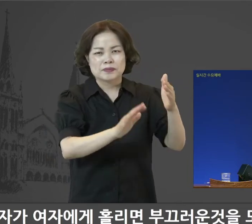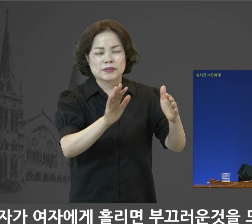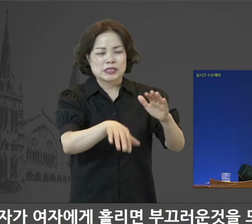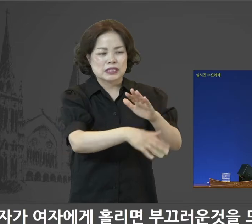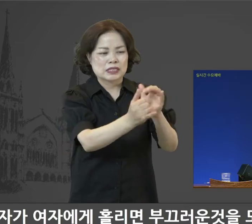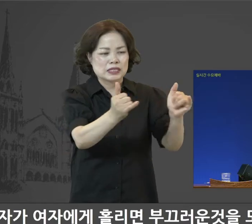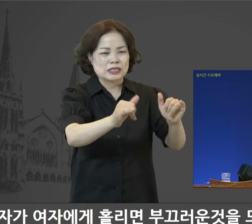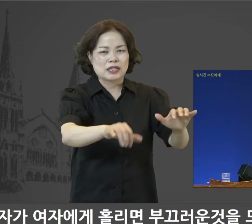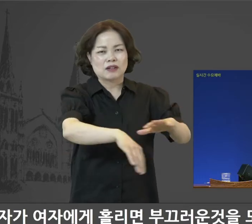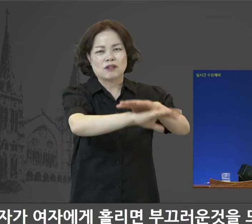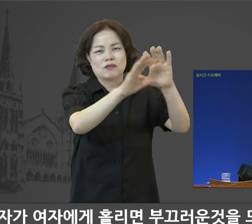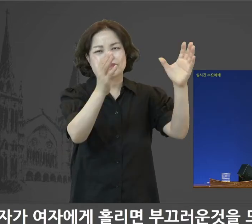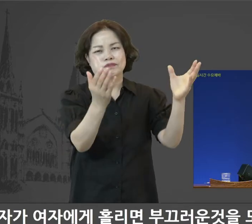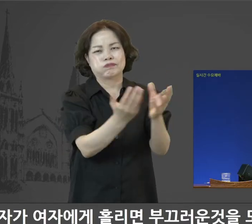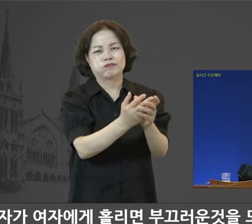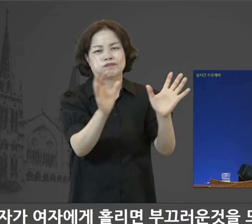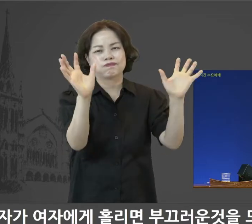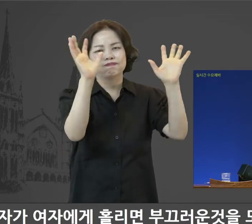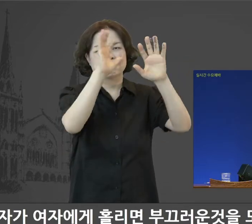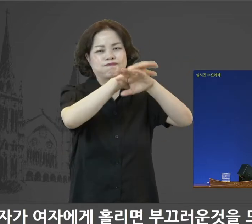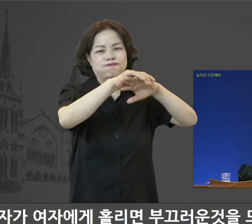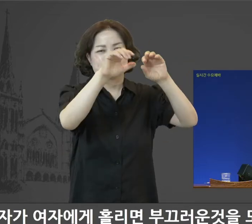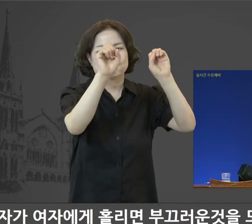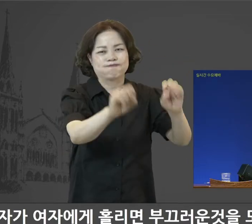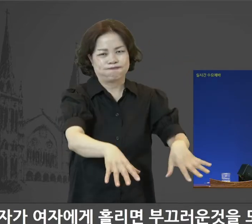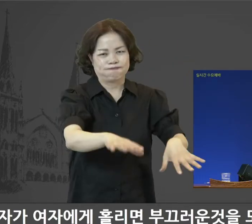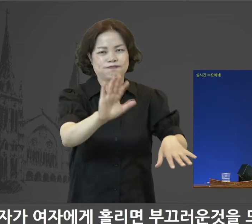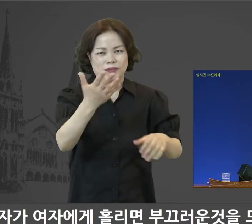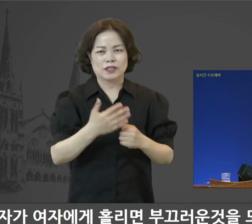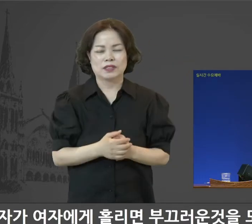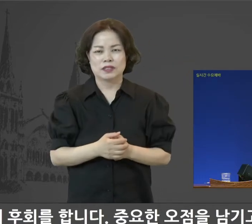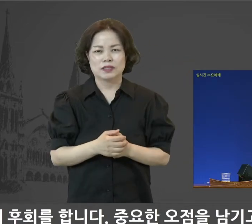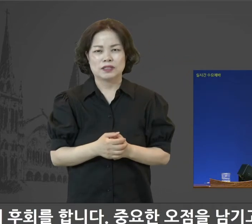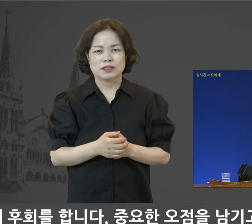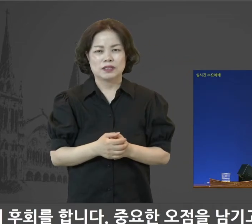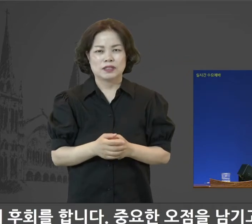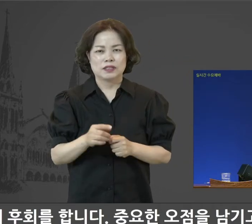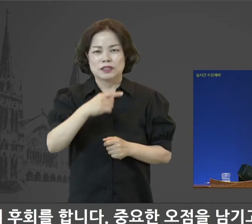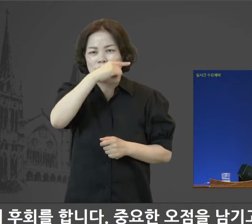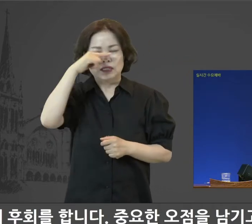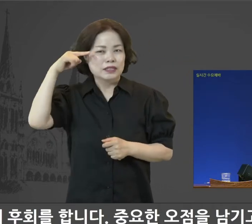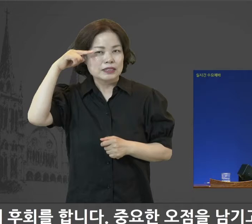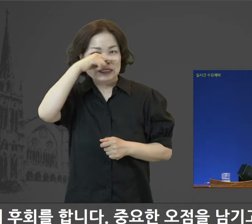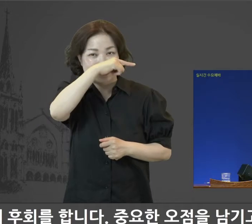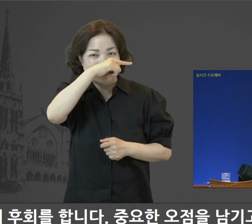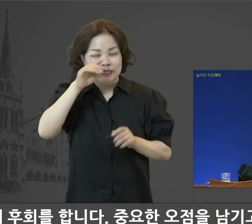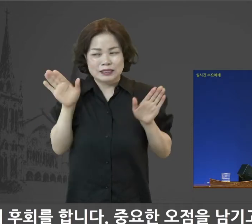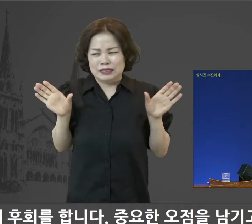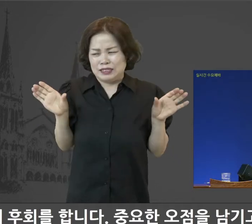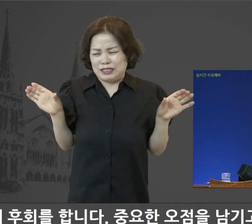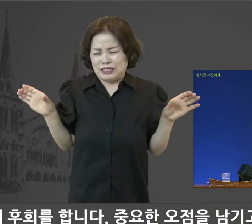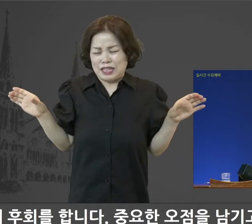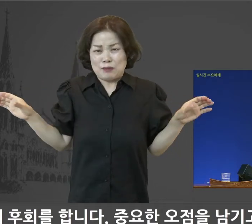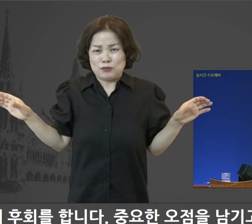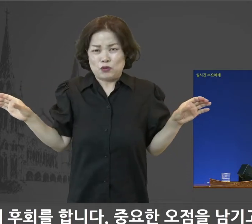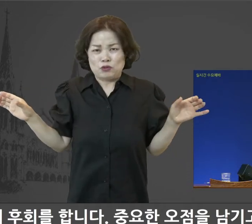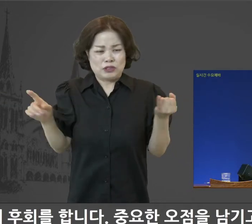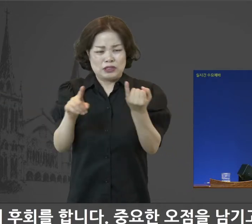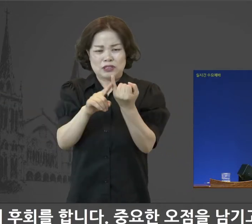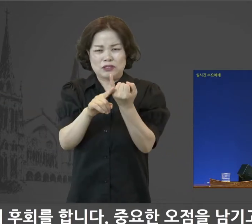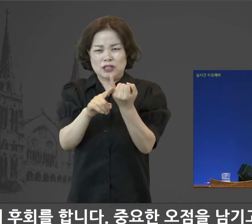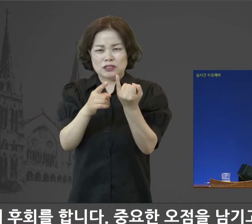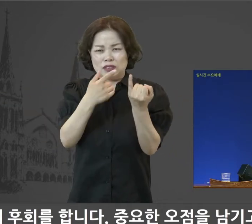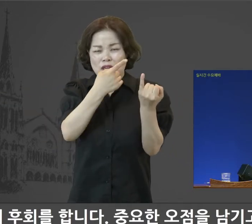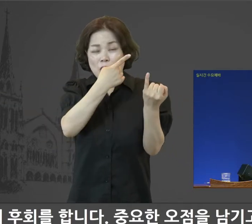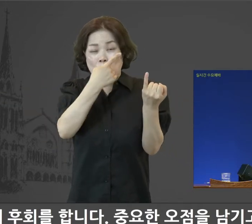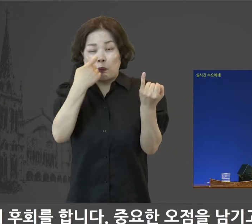망쳐버리는 경우도 우리가 종종 보게 됩니다. 삼손이 여자에게 홀리니까 결국 머리카락도 잘리고 힘도